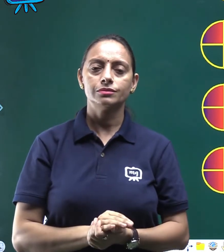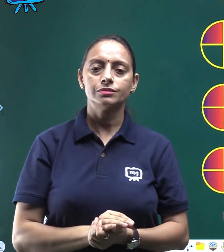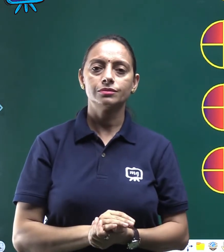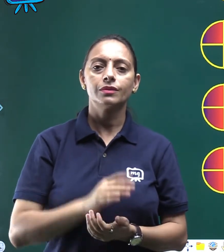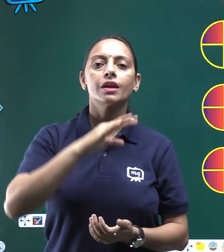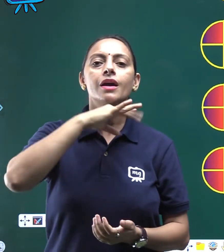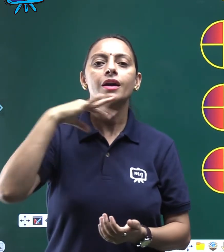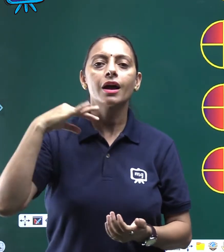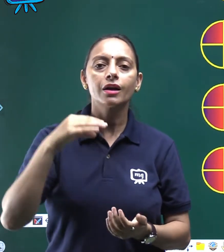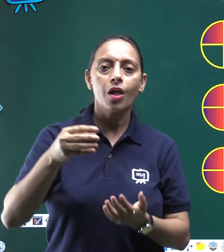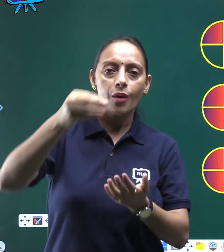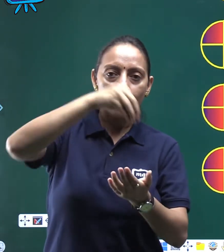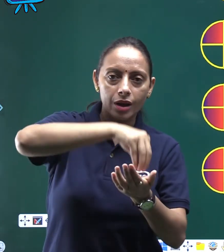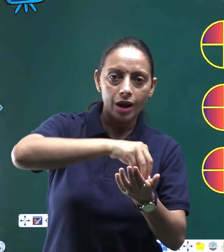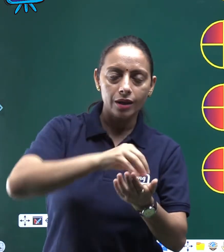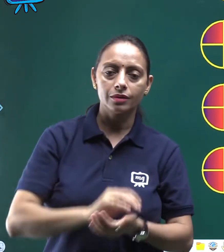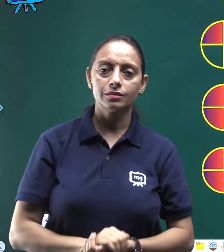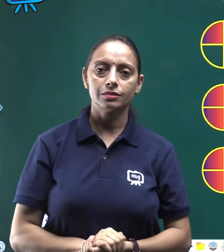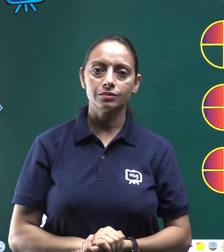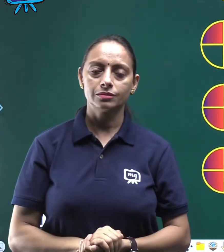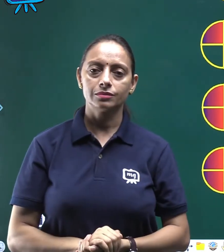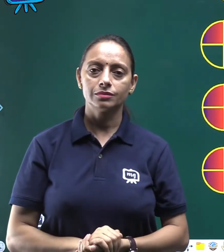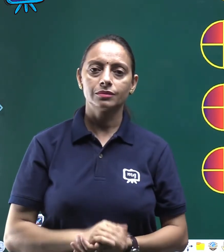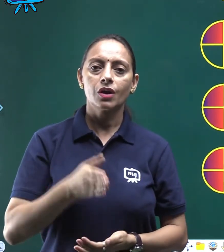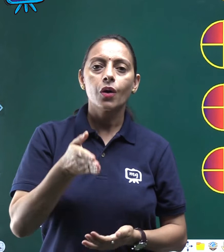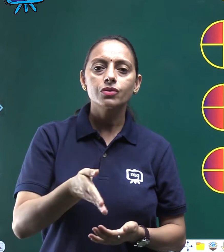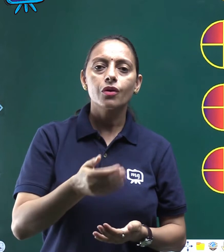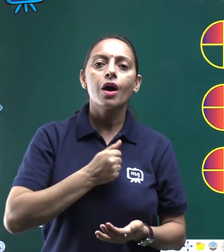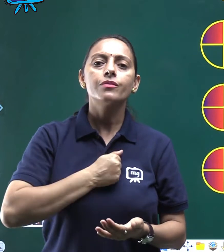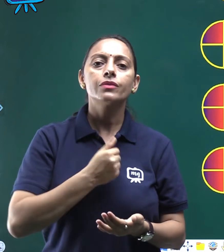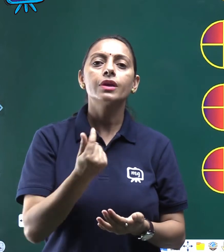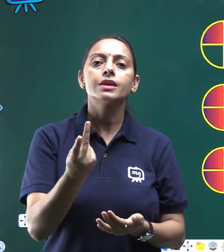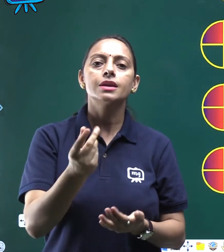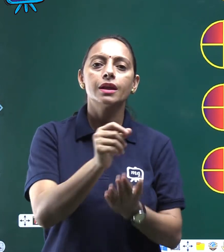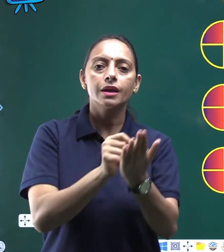में रंग भरा है, उसको हम कैसे लिखेंगे?